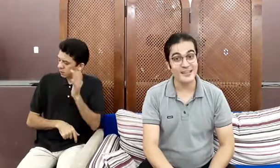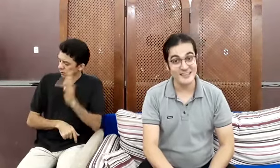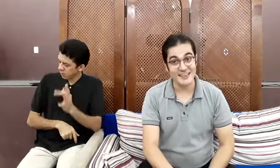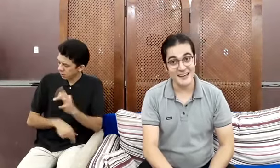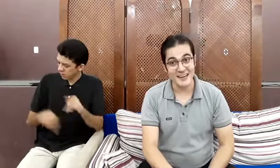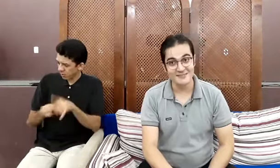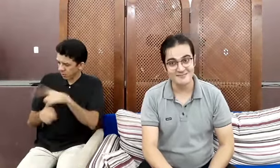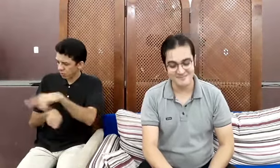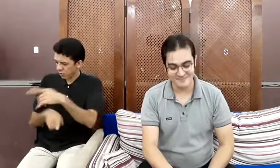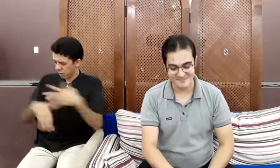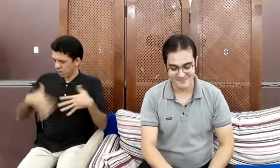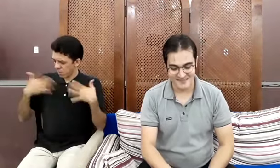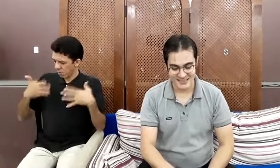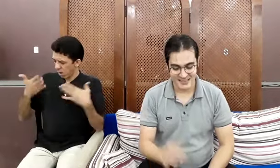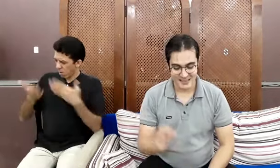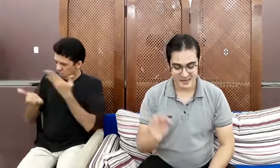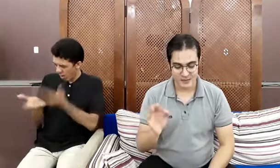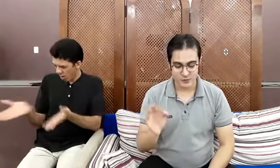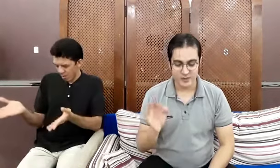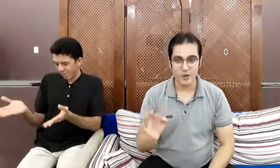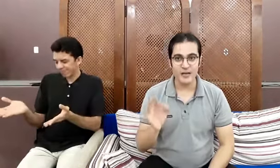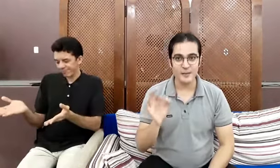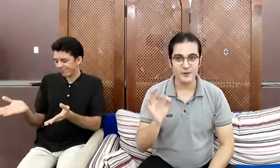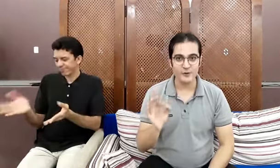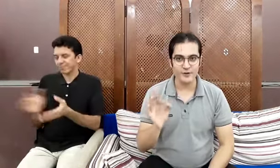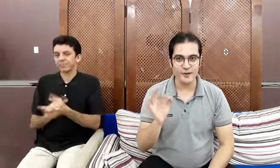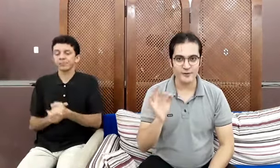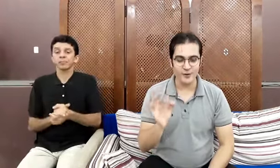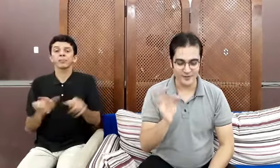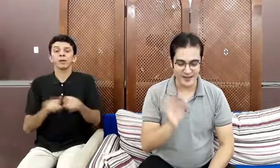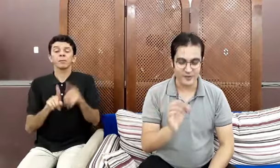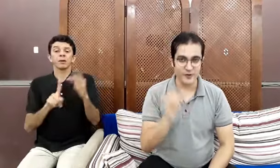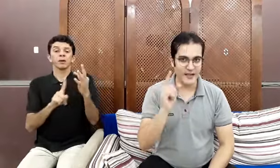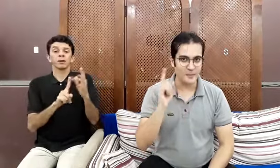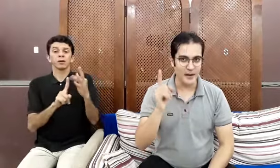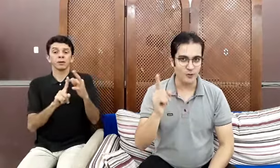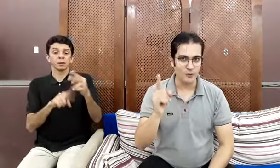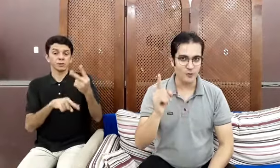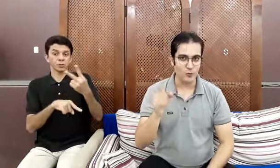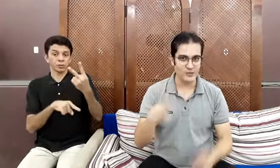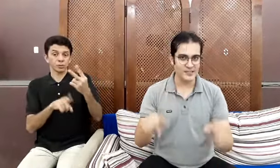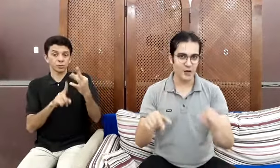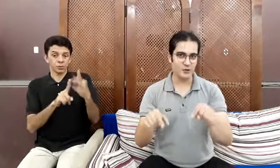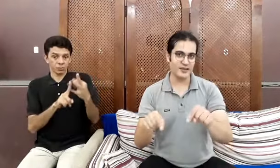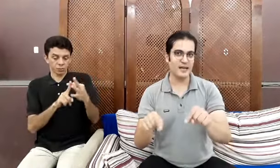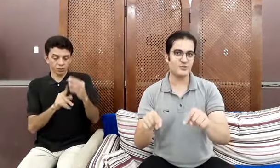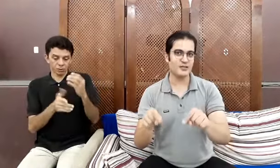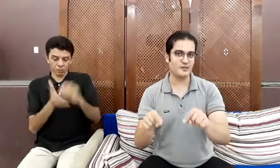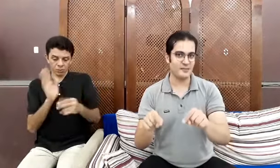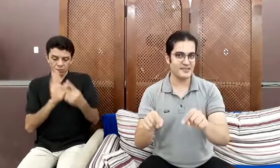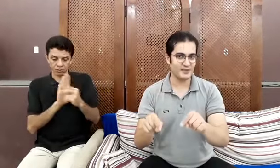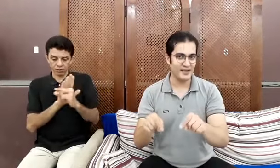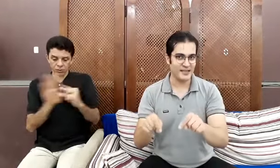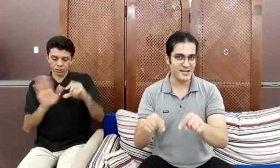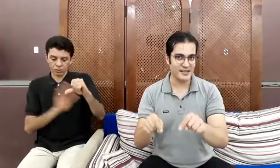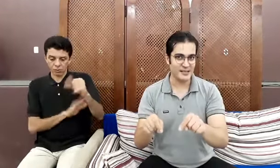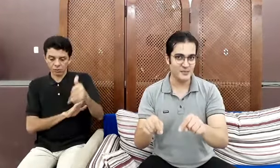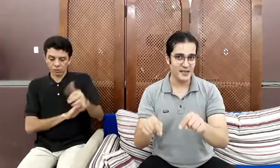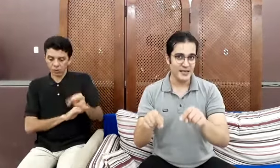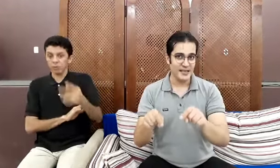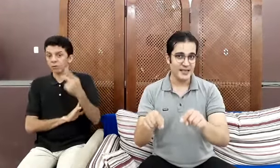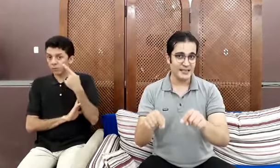vô-la tirará. 2 Timóteo capítulo 2, verso 9 e 10, olha o que é que Paulo, o Saulo de Tarso, que estava perseguindo a igreja